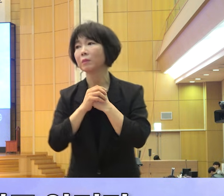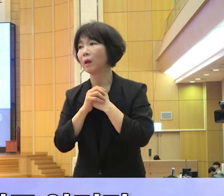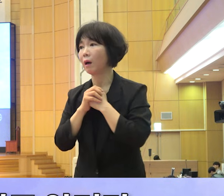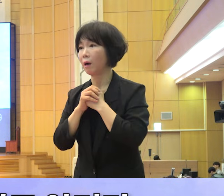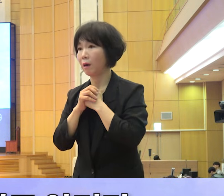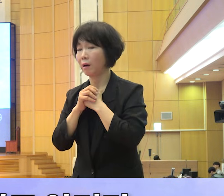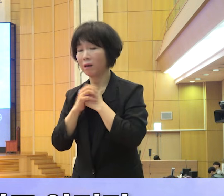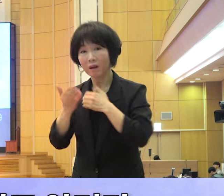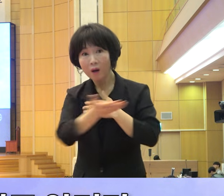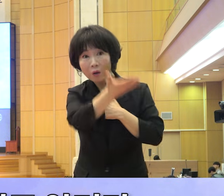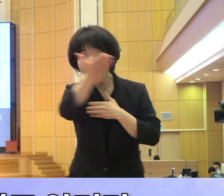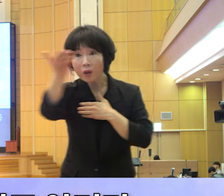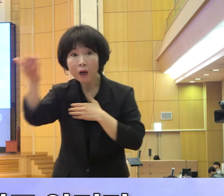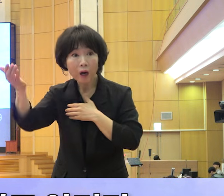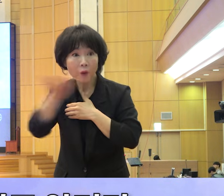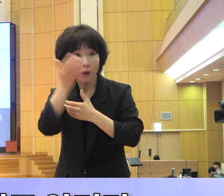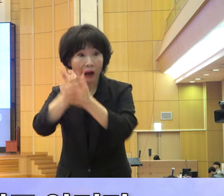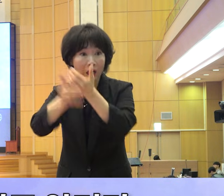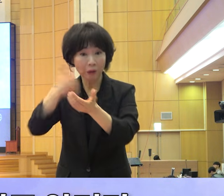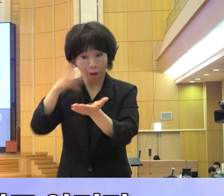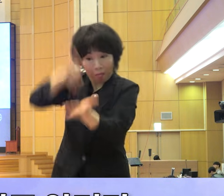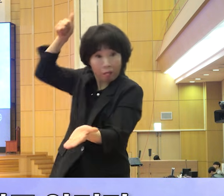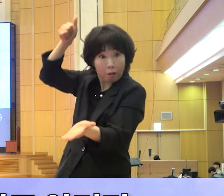그들이 여호와를 버리며,